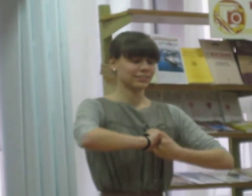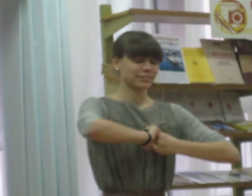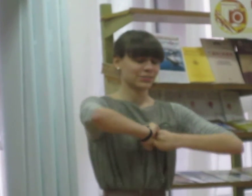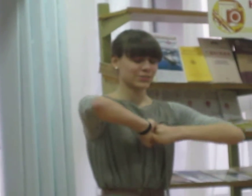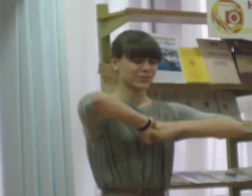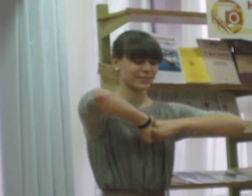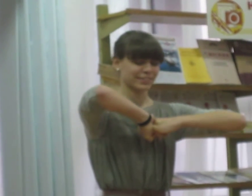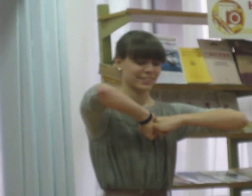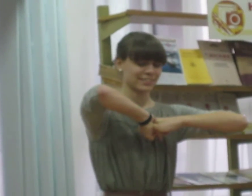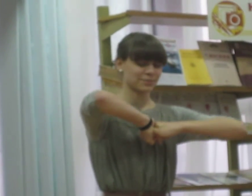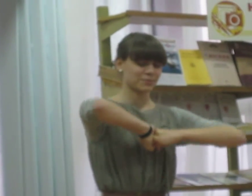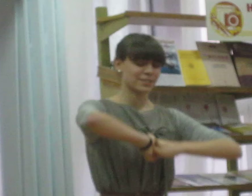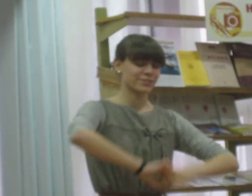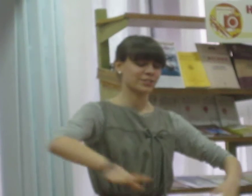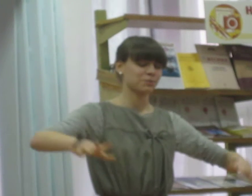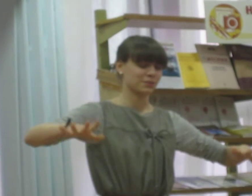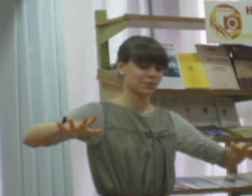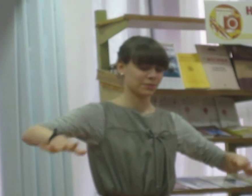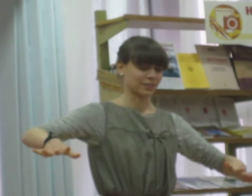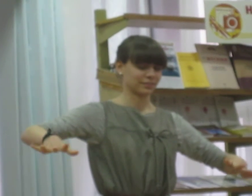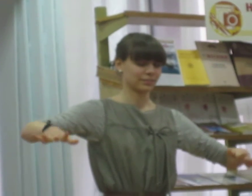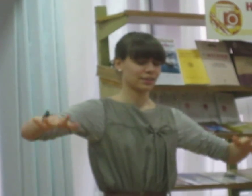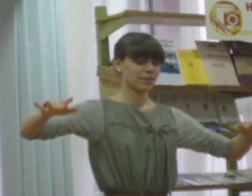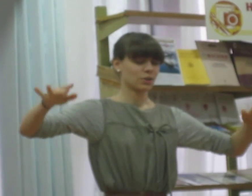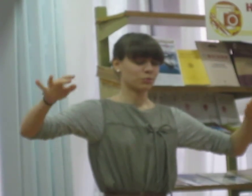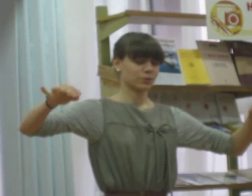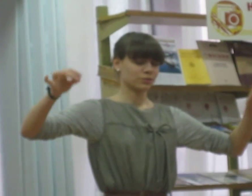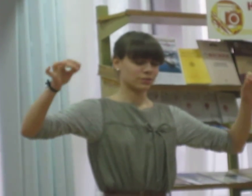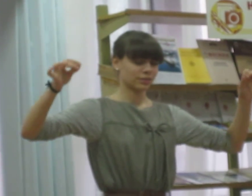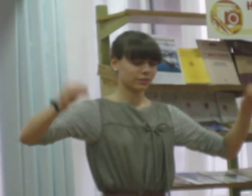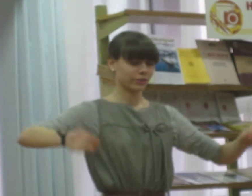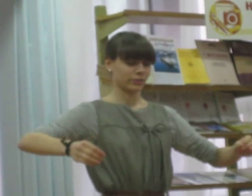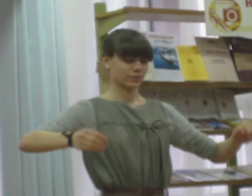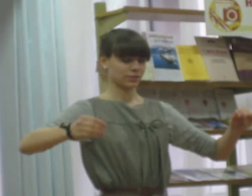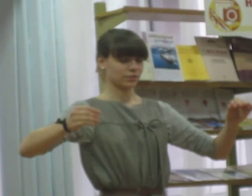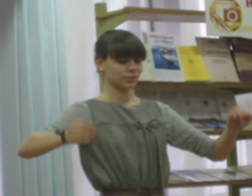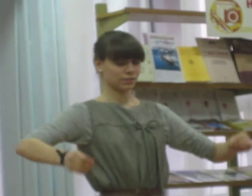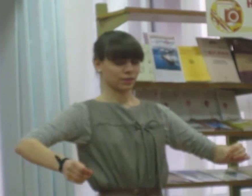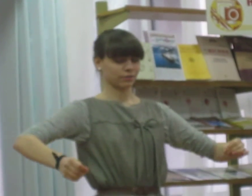начнется гроза больших перемен. Просто откройте сердца.